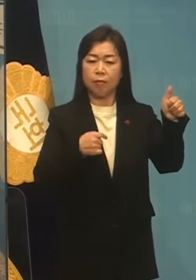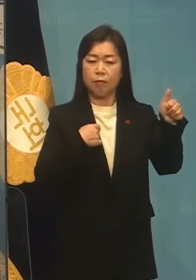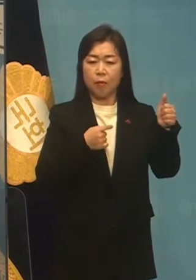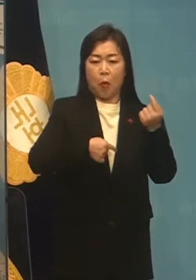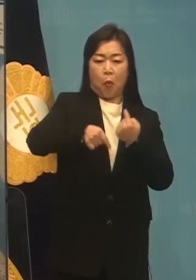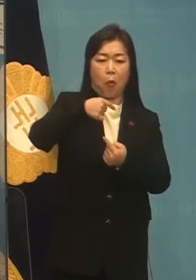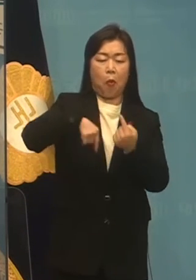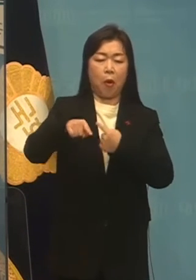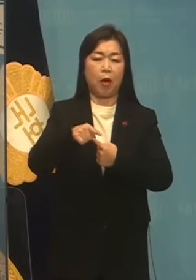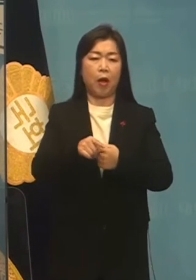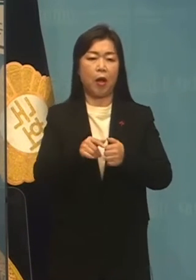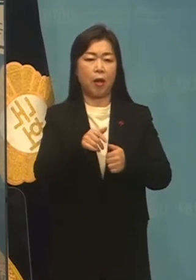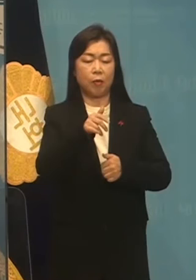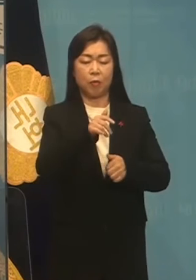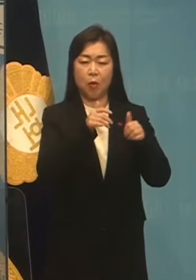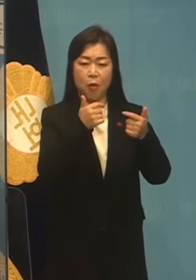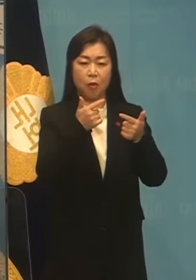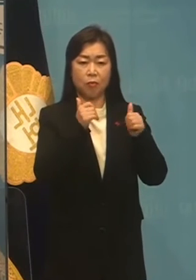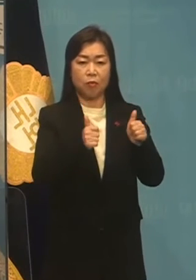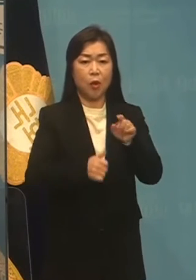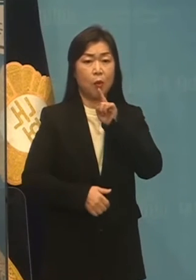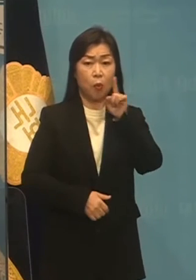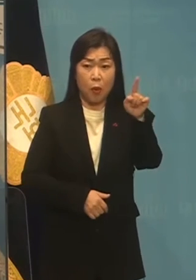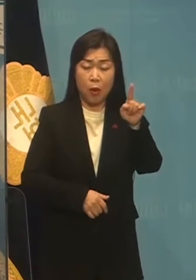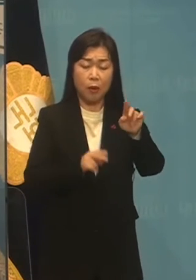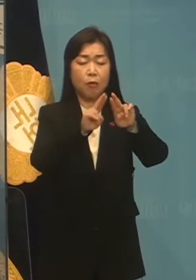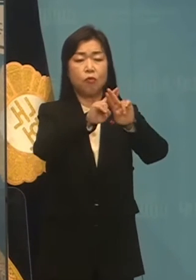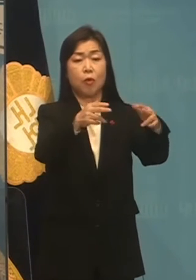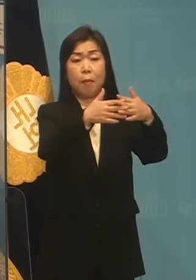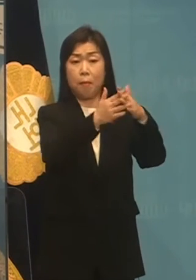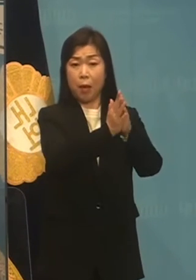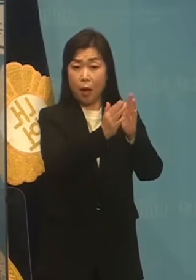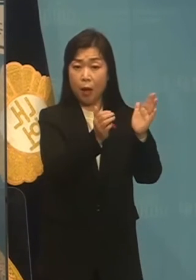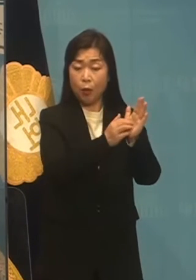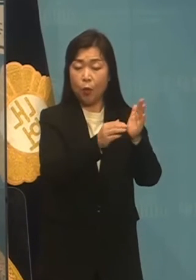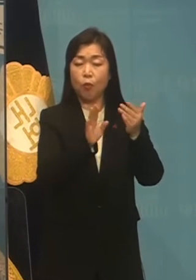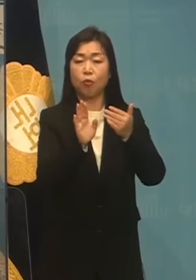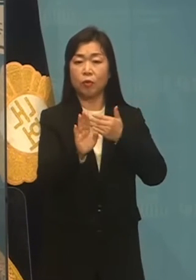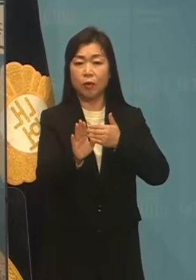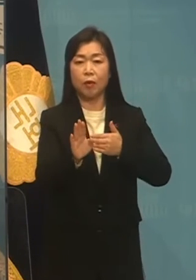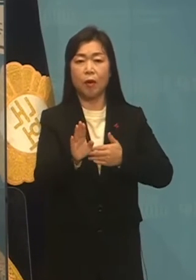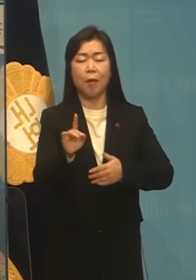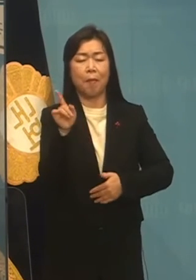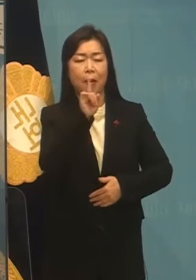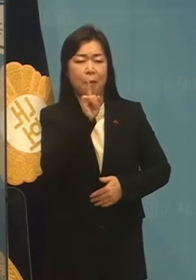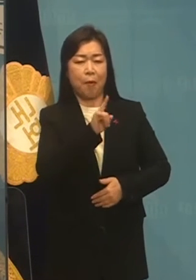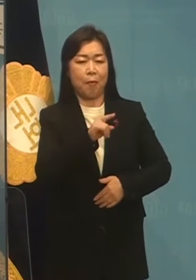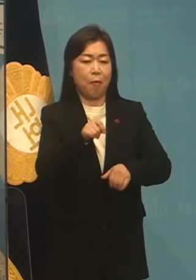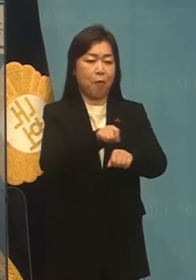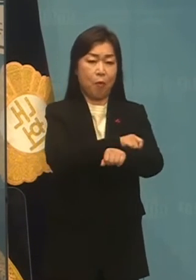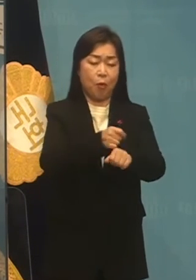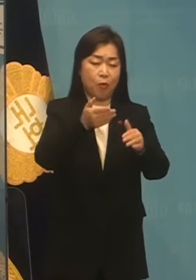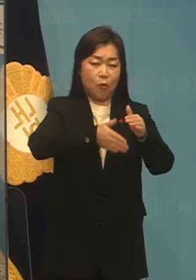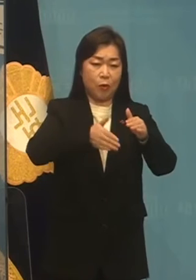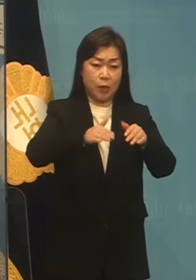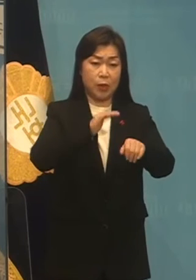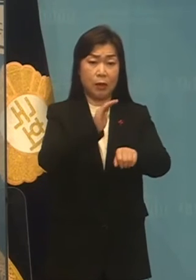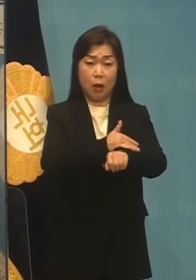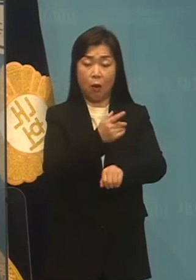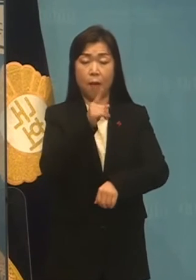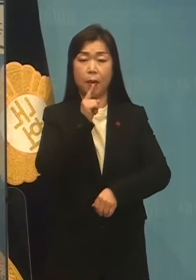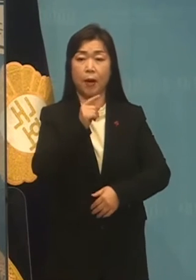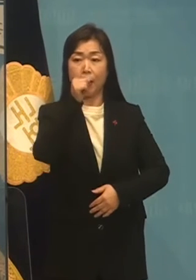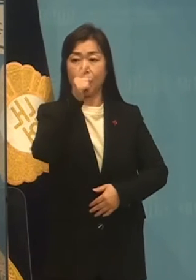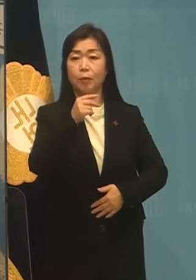실적 취하하는 총극을 빚었으며 그럼에도 박형진은 아무런 공식 사과를